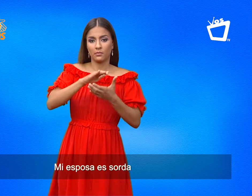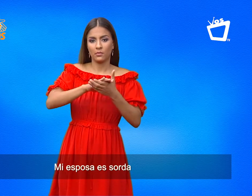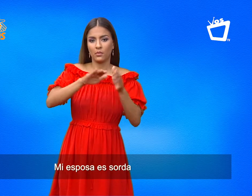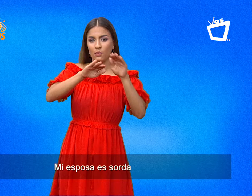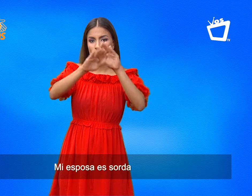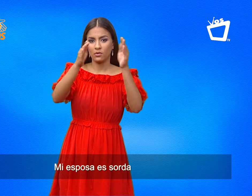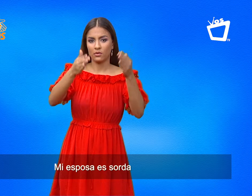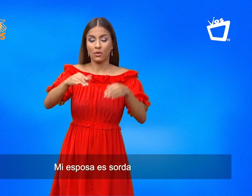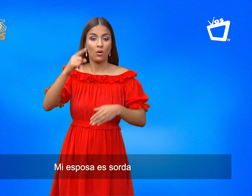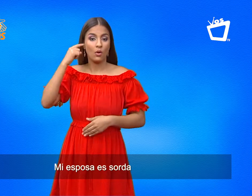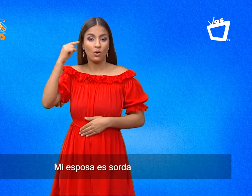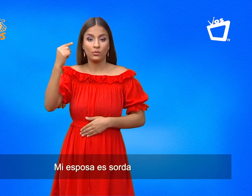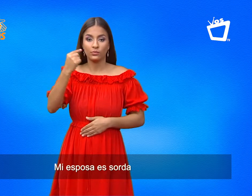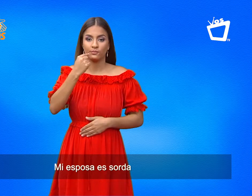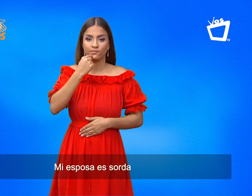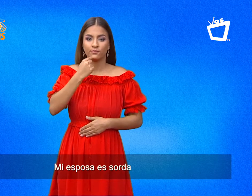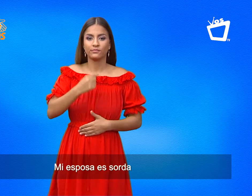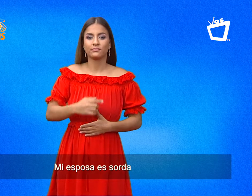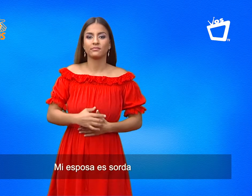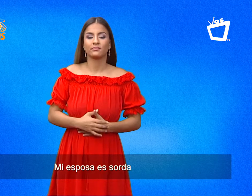mi esposa es sorda